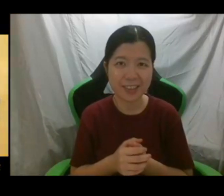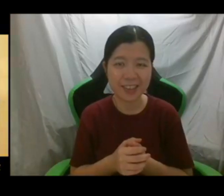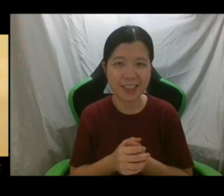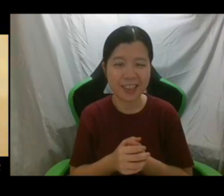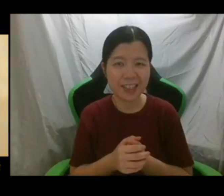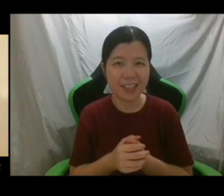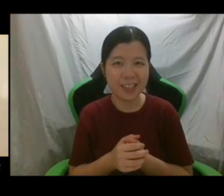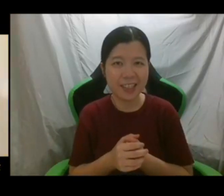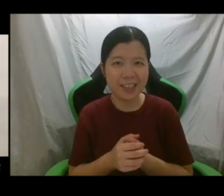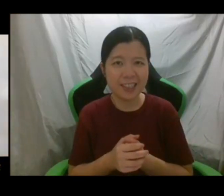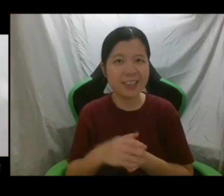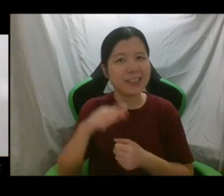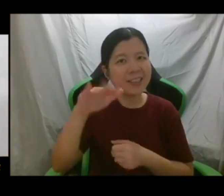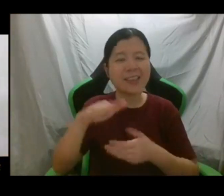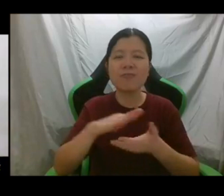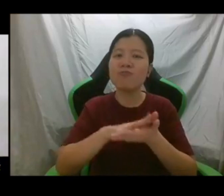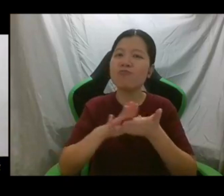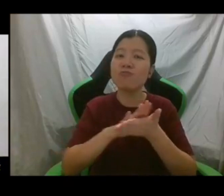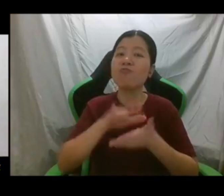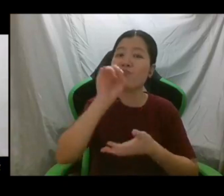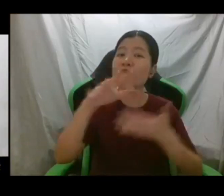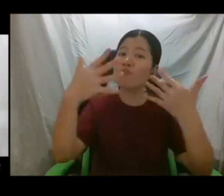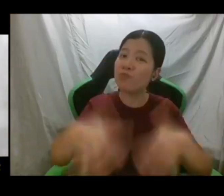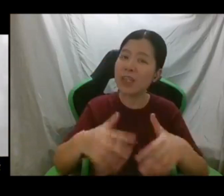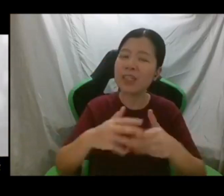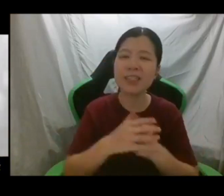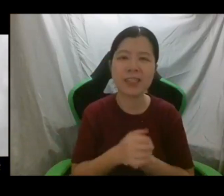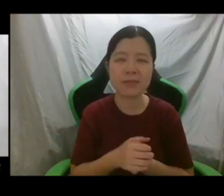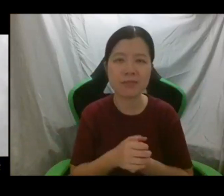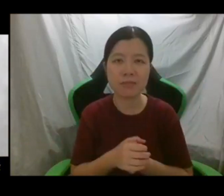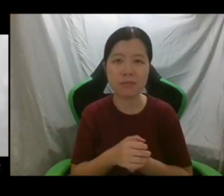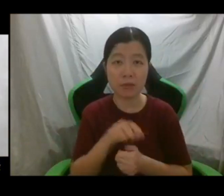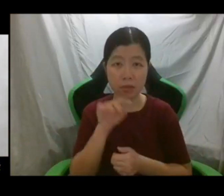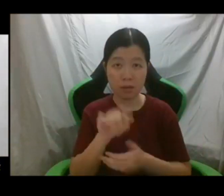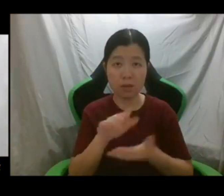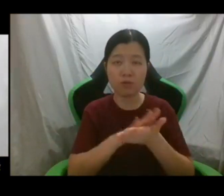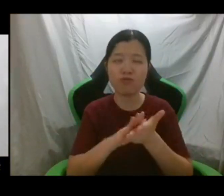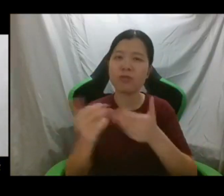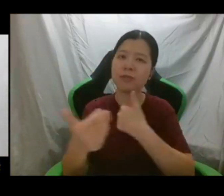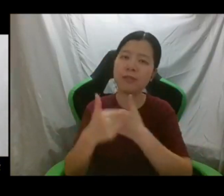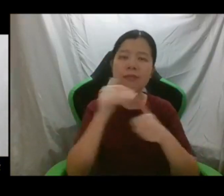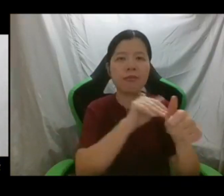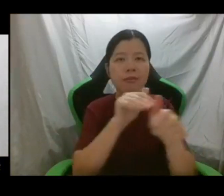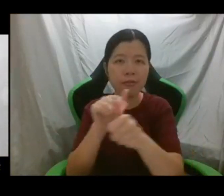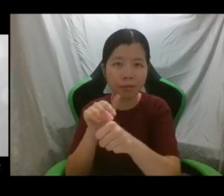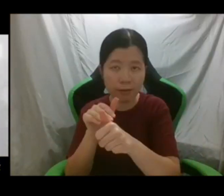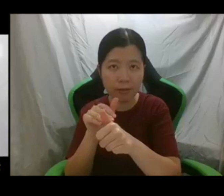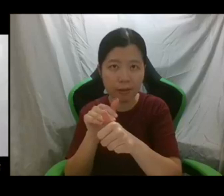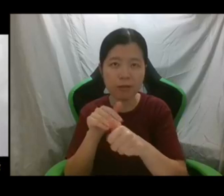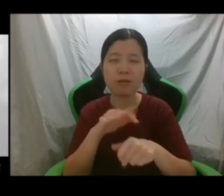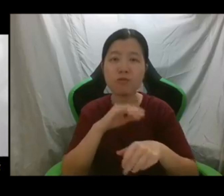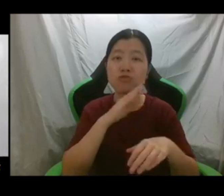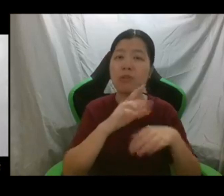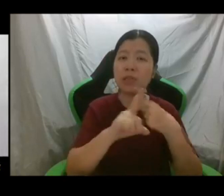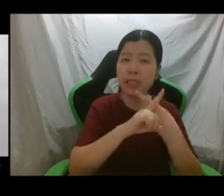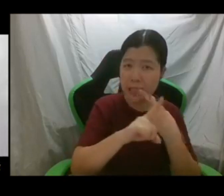小朋友啊，故事就講到呢度啦。呢個故事提醒我哋，遇到危險